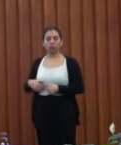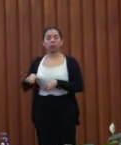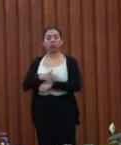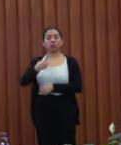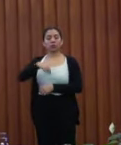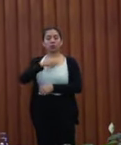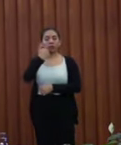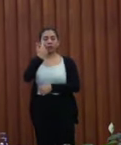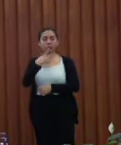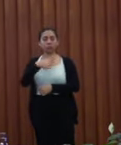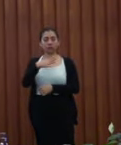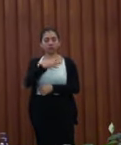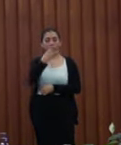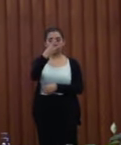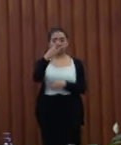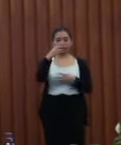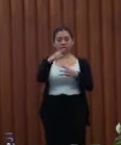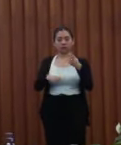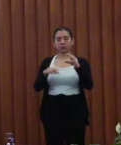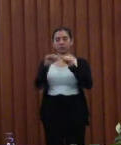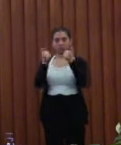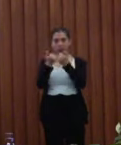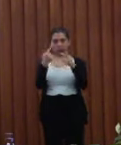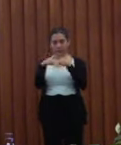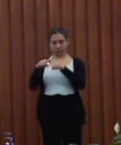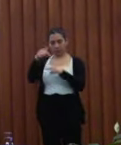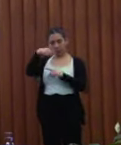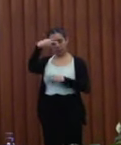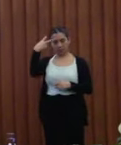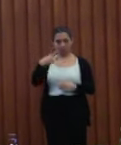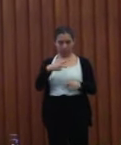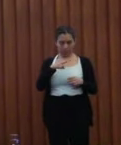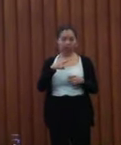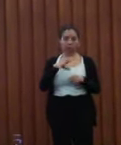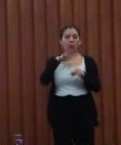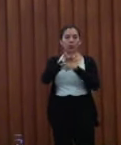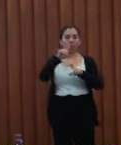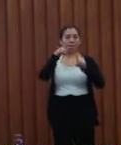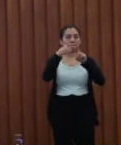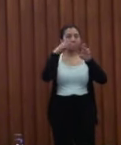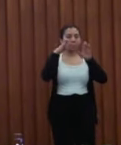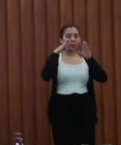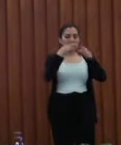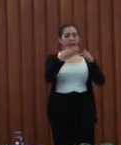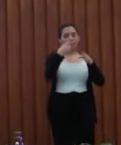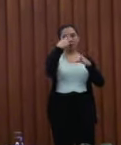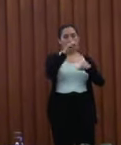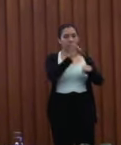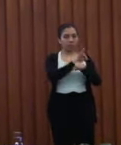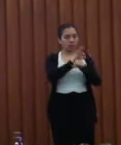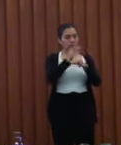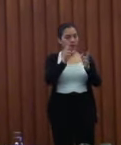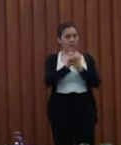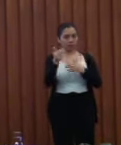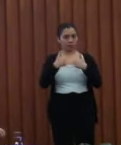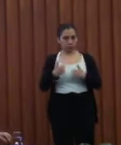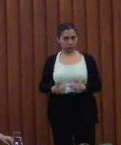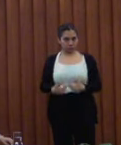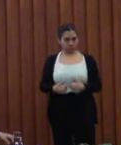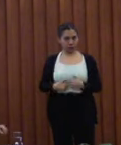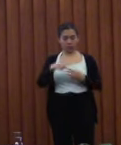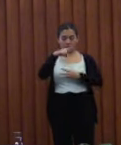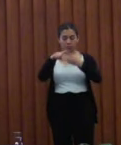institucionalmente a tres organizaciones de México que trabajan para la defensa de los derechos humanos. Y